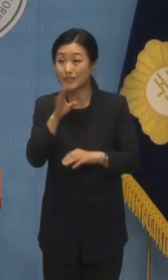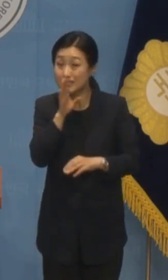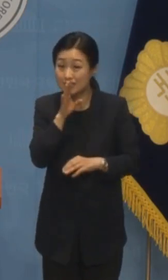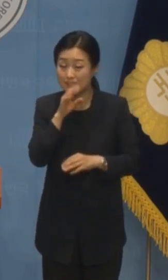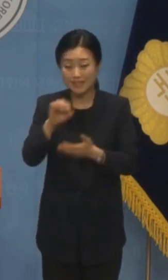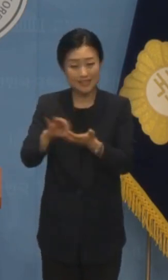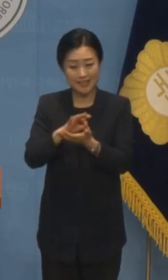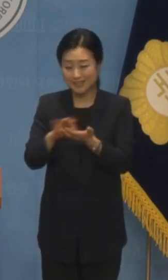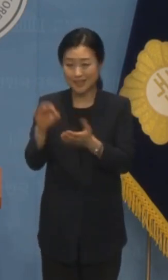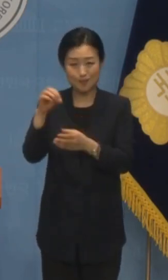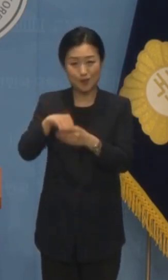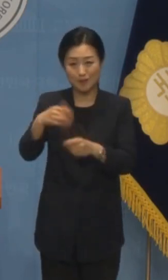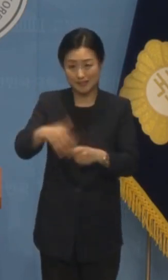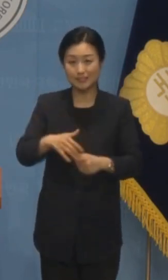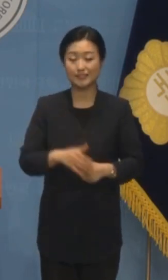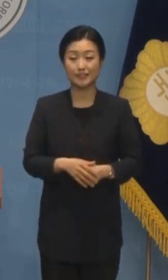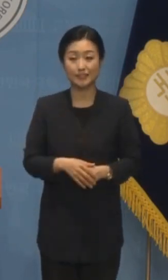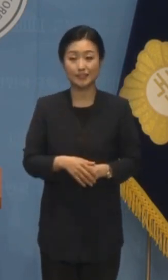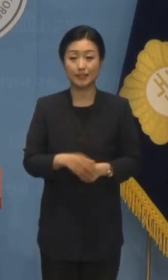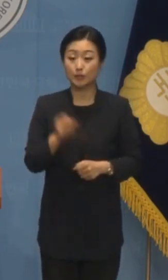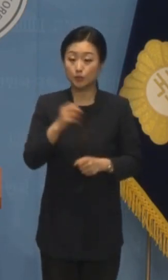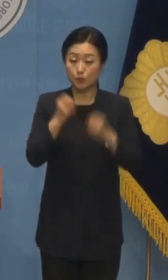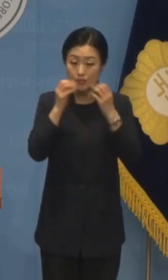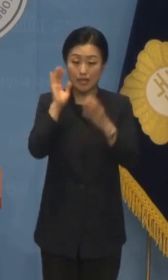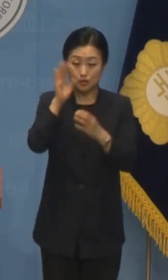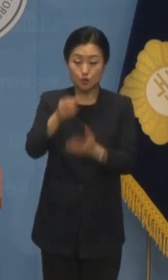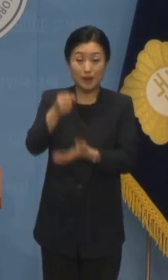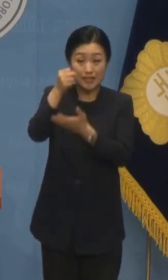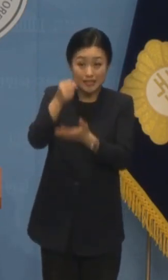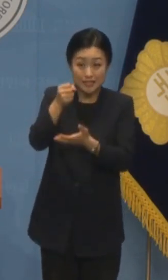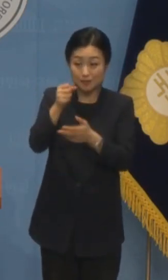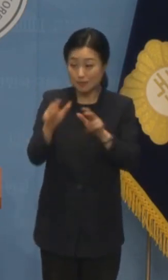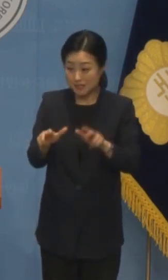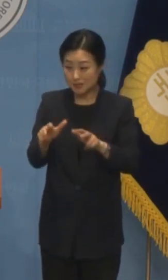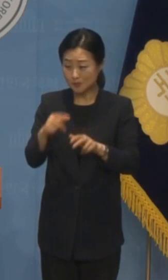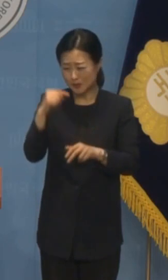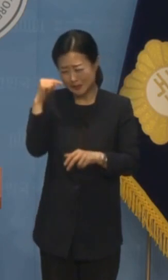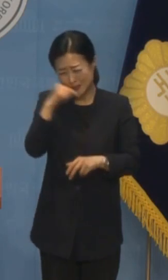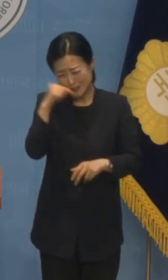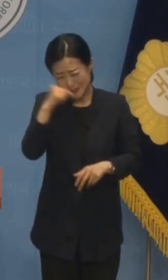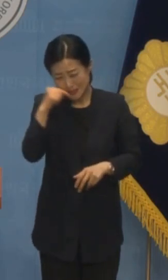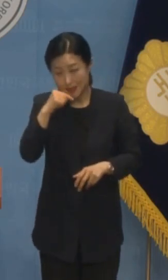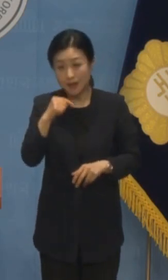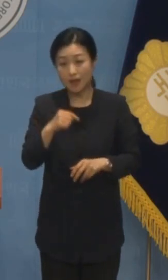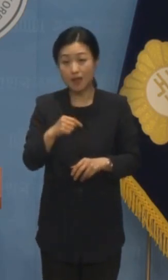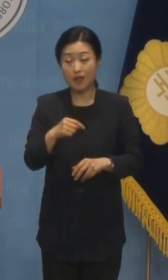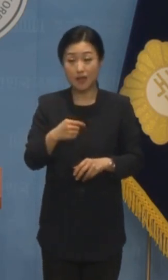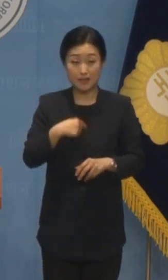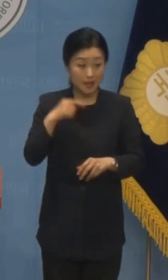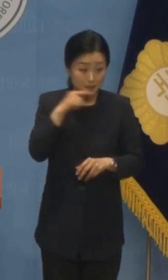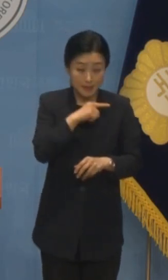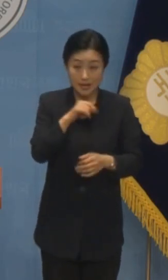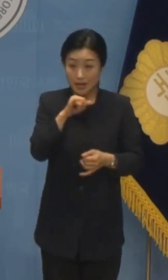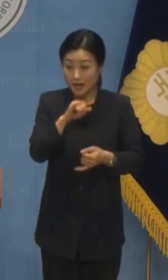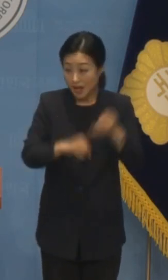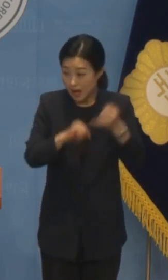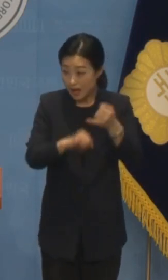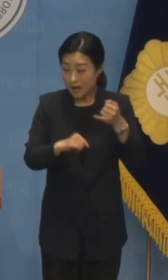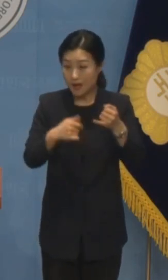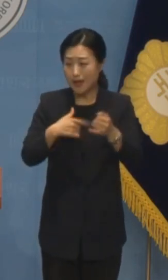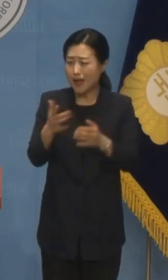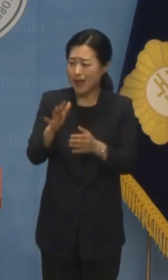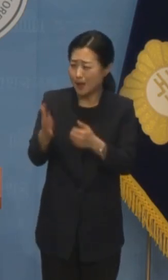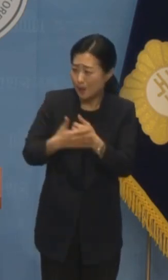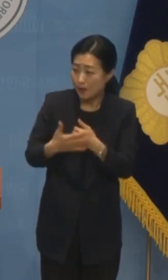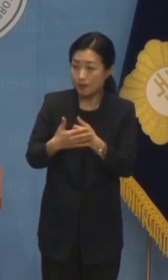예산이 반영된 것도 아닙니다. 그리고 새출발기금은 지금도 까다로운 채무조정 조건으로 실적이 미미해서 확대하려는